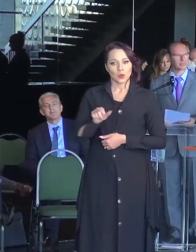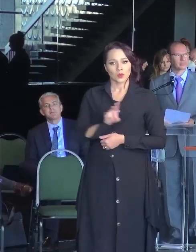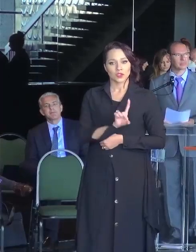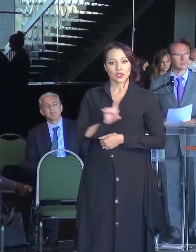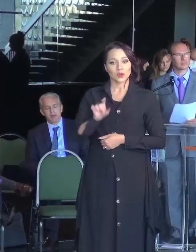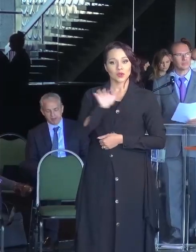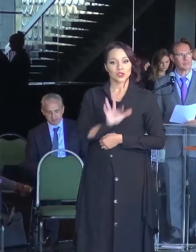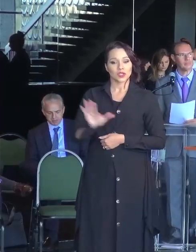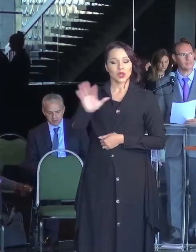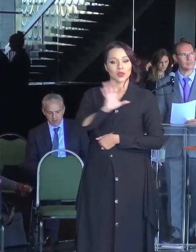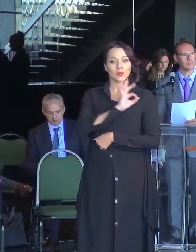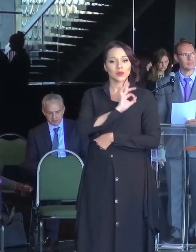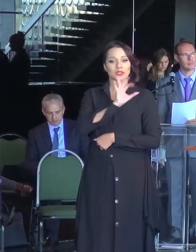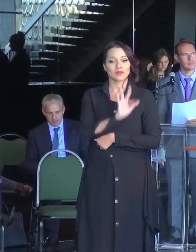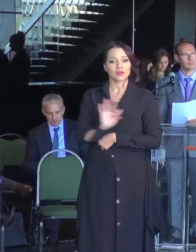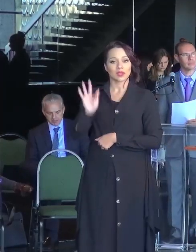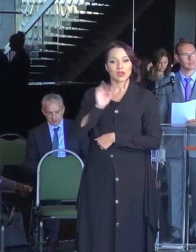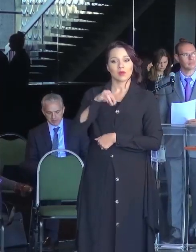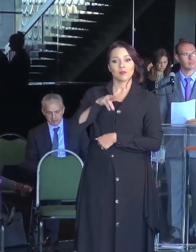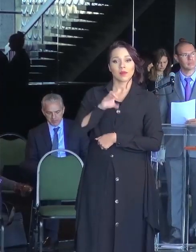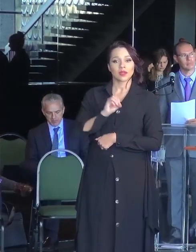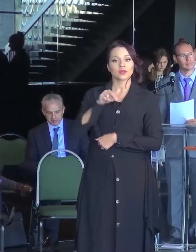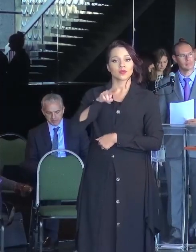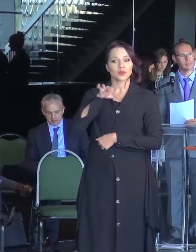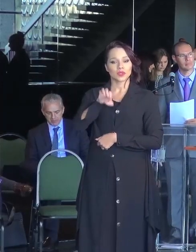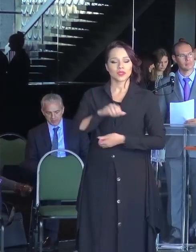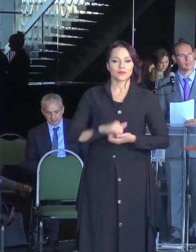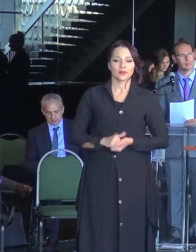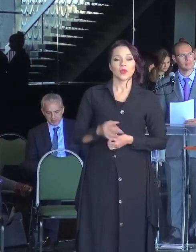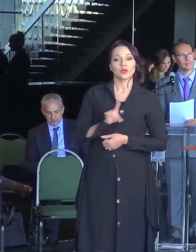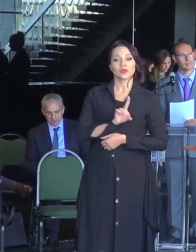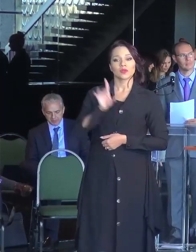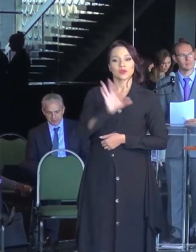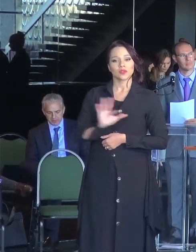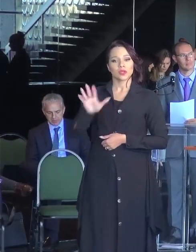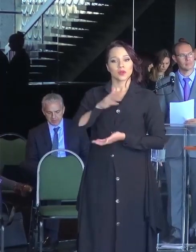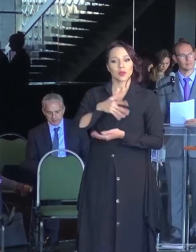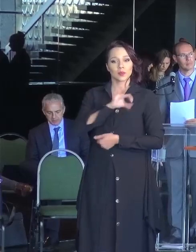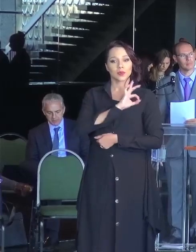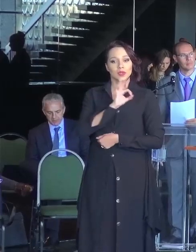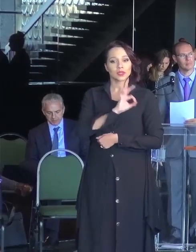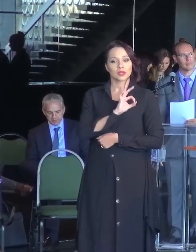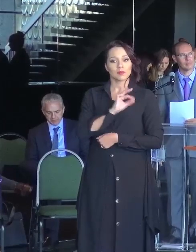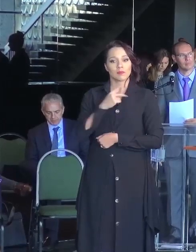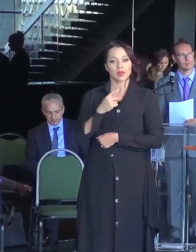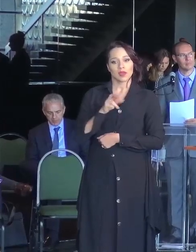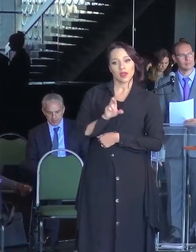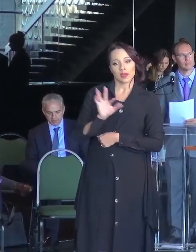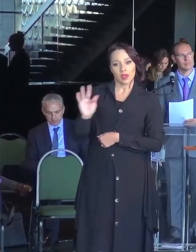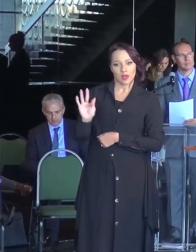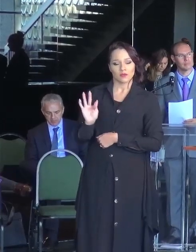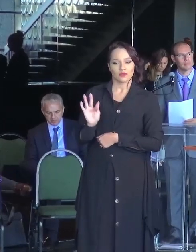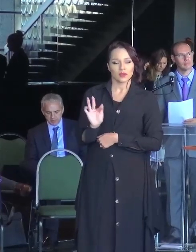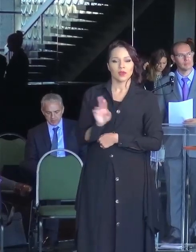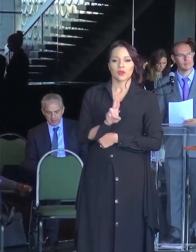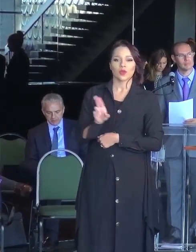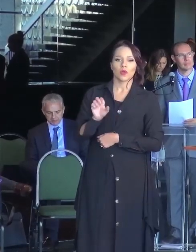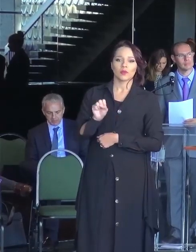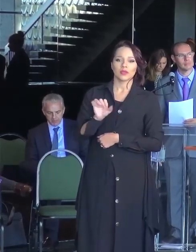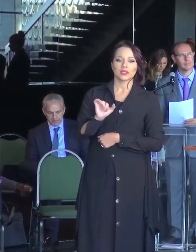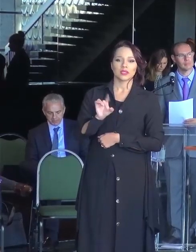da Polícia Federal, Márcio Nunes de Oliveira, o senhor diretor-geral da Polícia Rodoviária Federal, Sidney